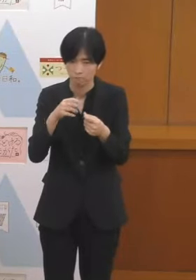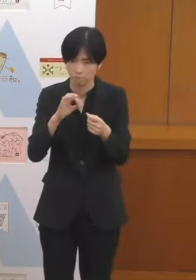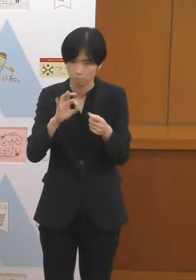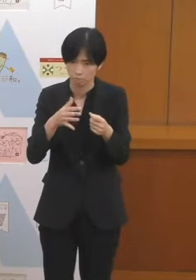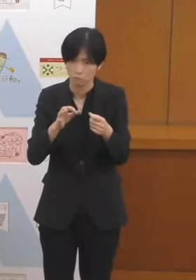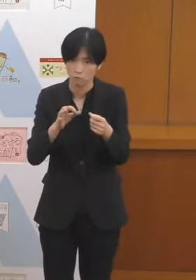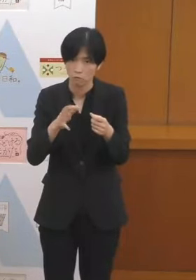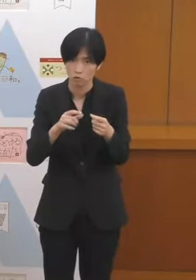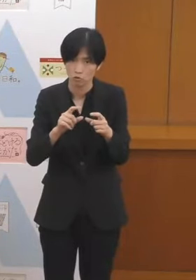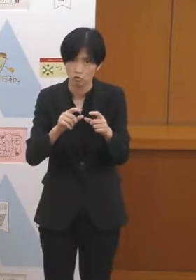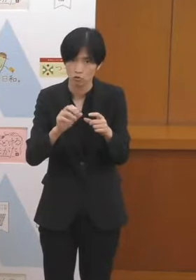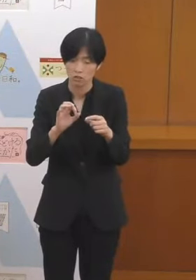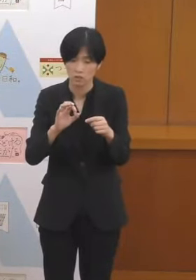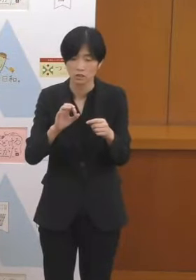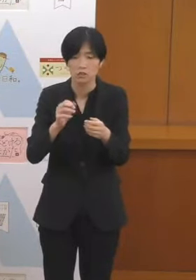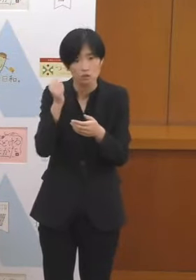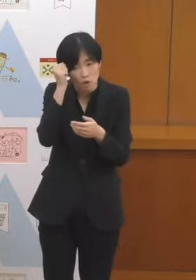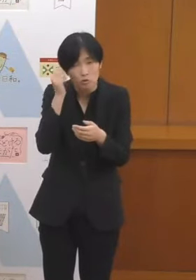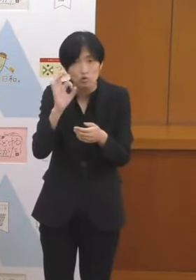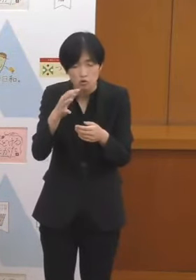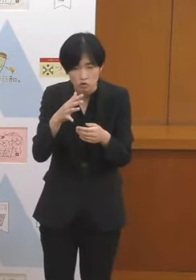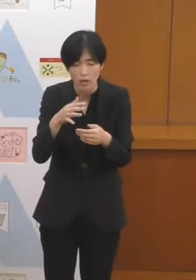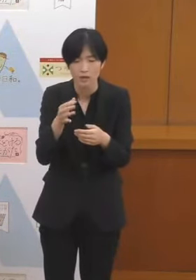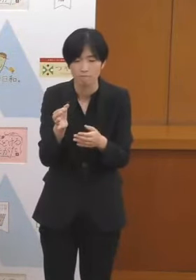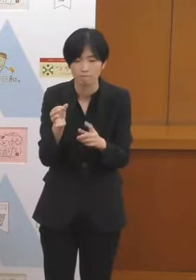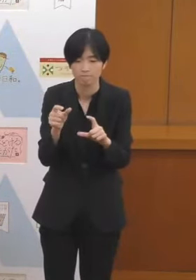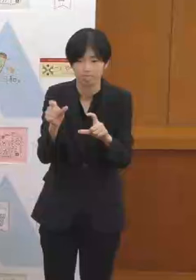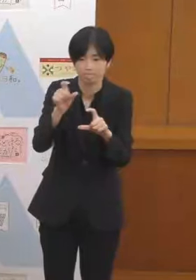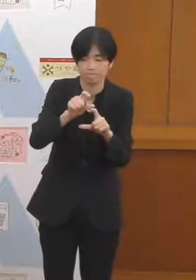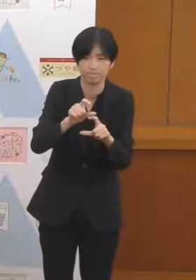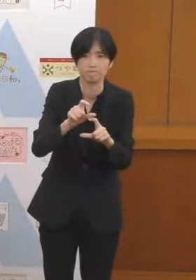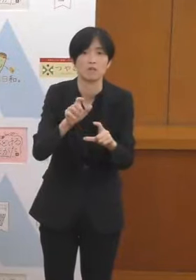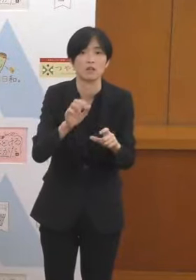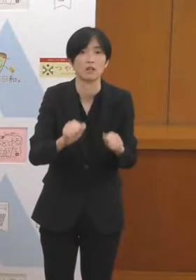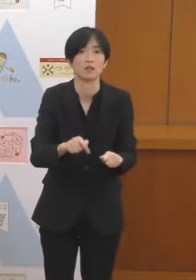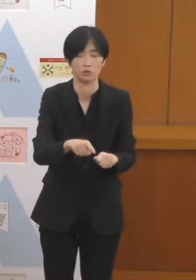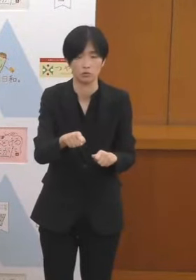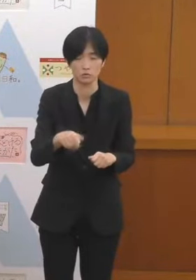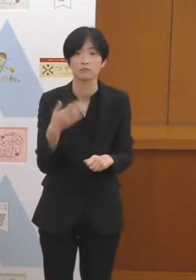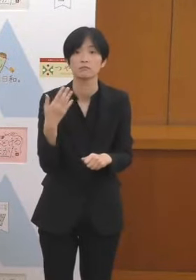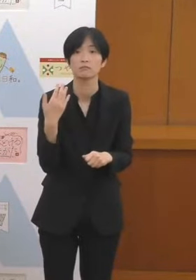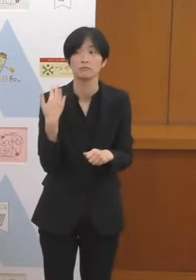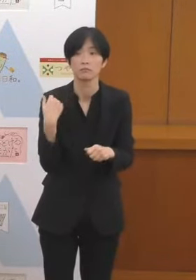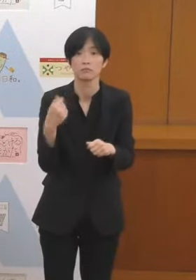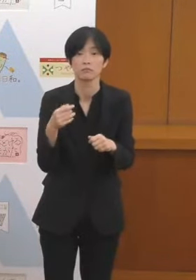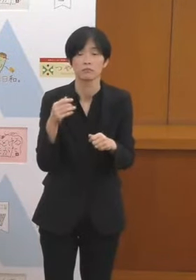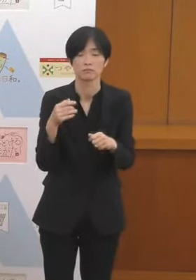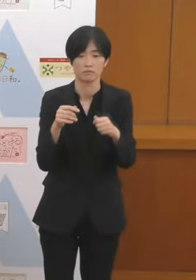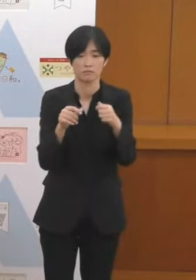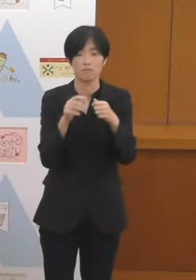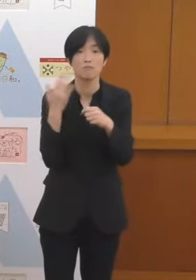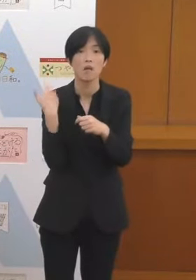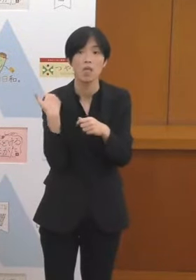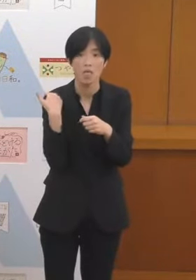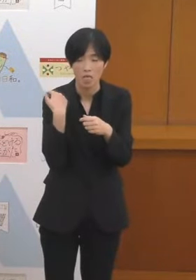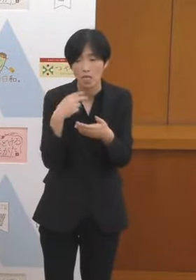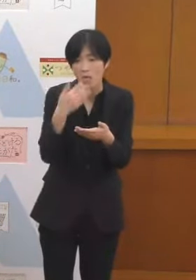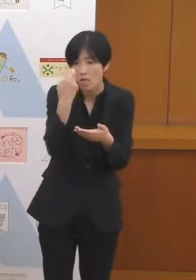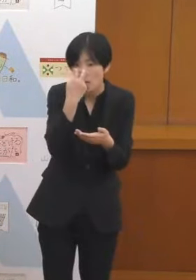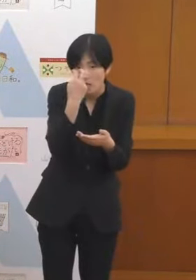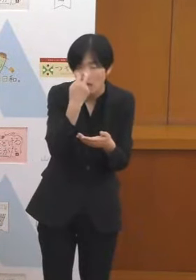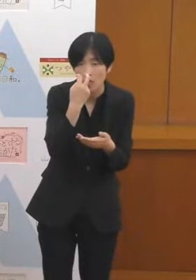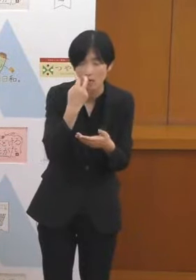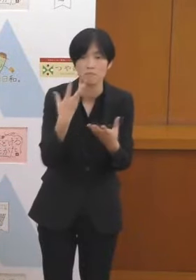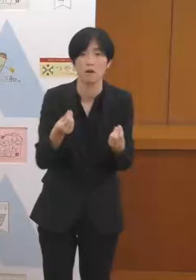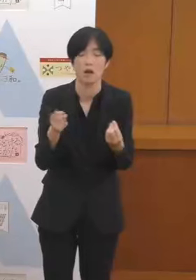税を課税しているところです令和6年4月1日現在では全国の3